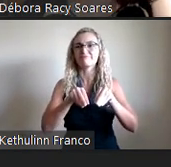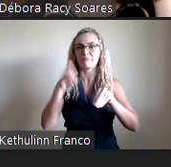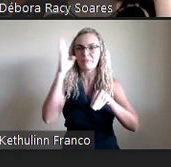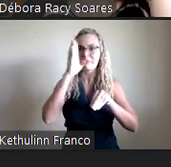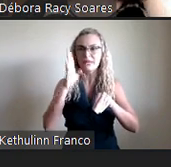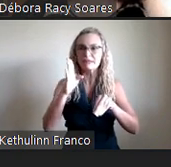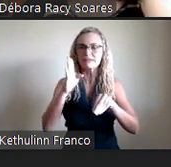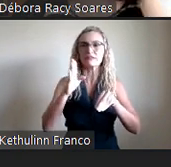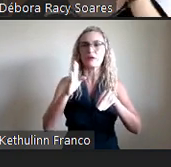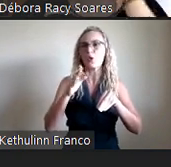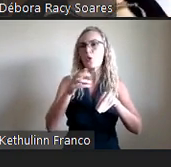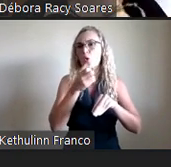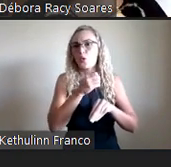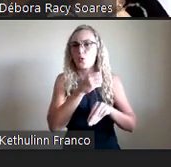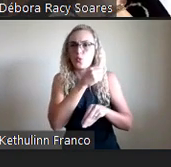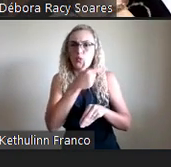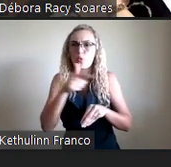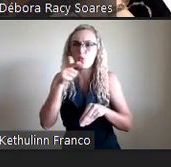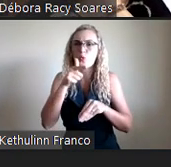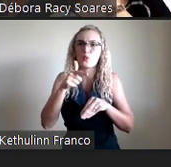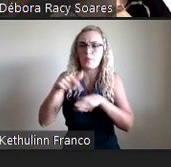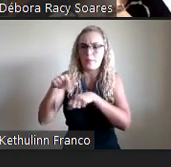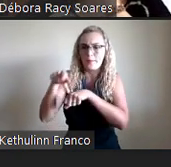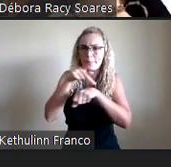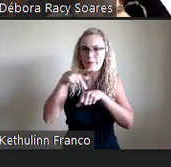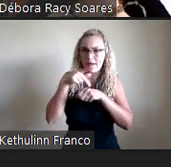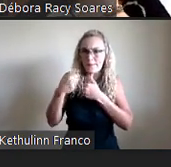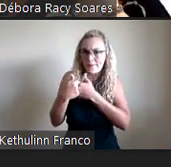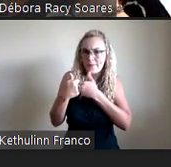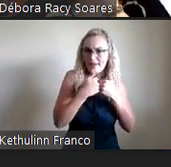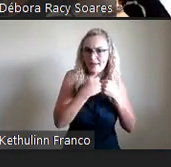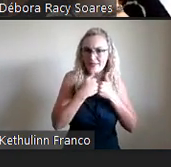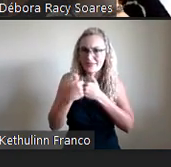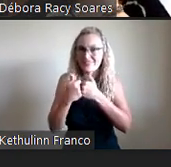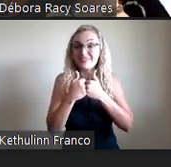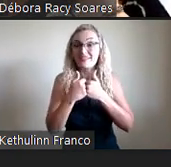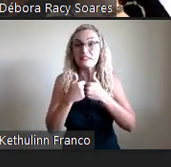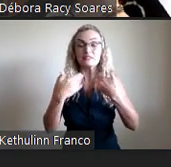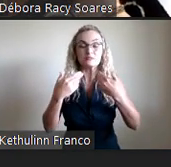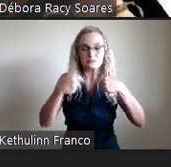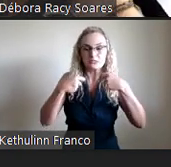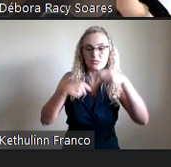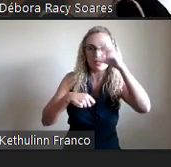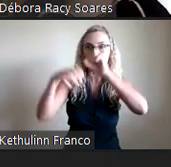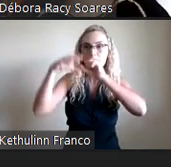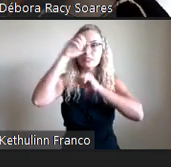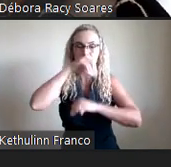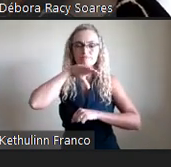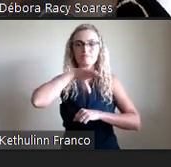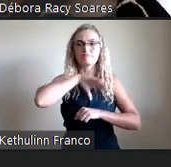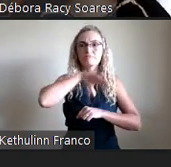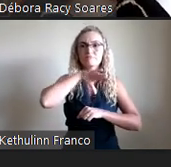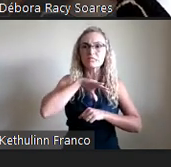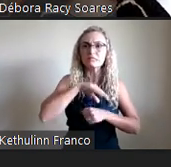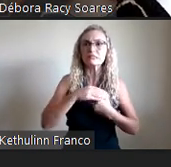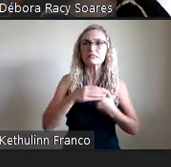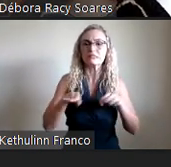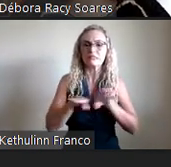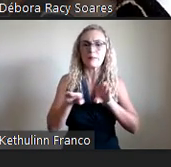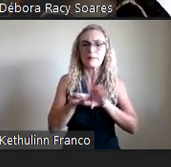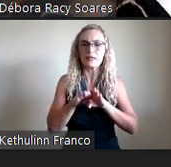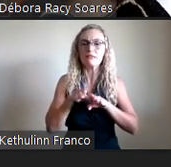de chegar, né, à mesa do bar e entender uma coisa, enfim, a língua portuguesa ela é muito